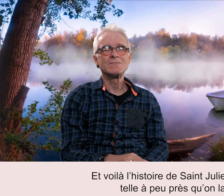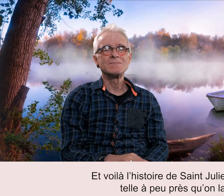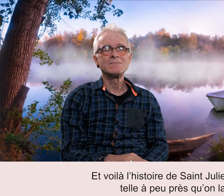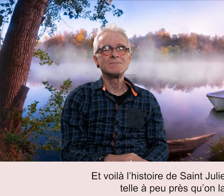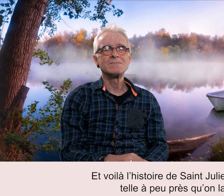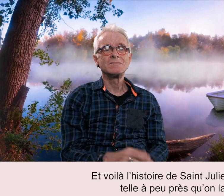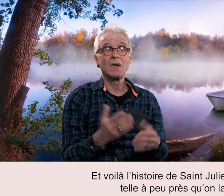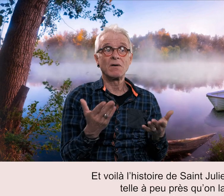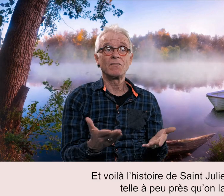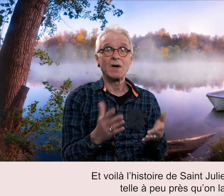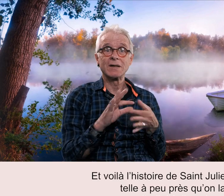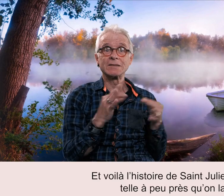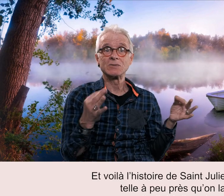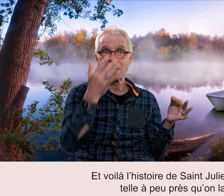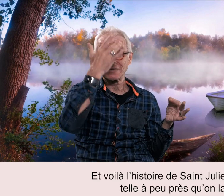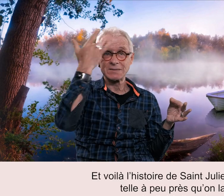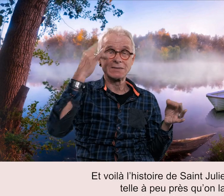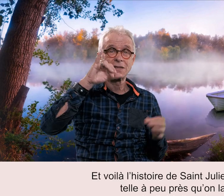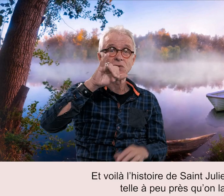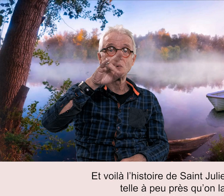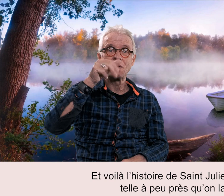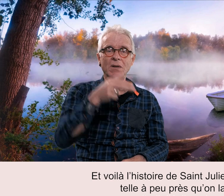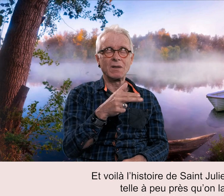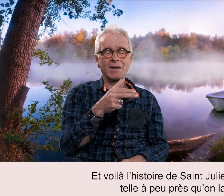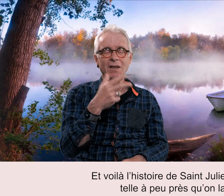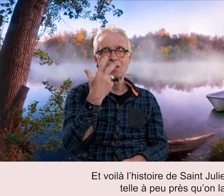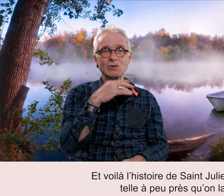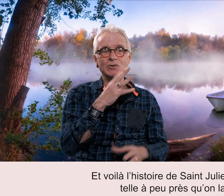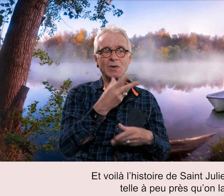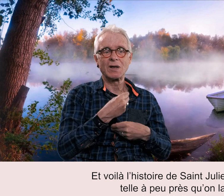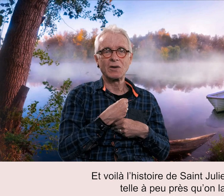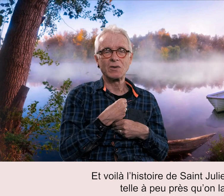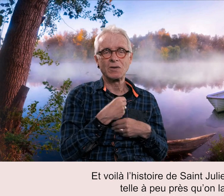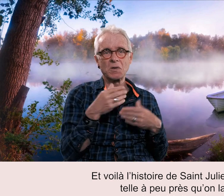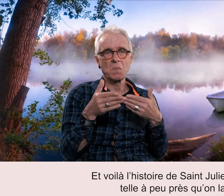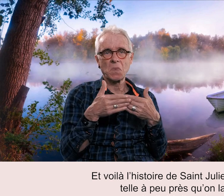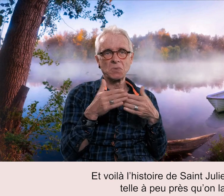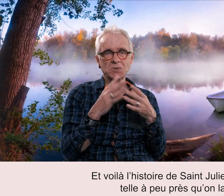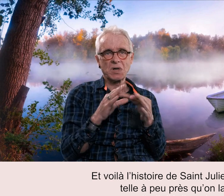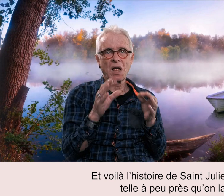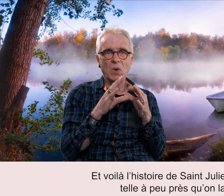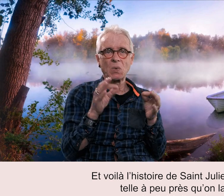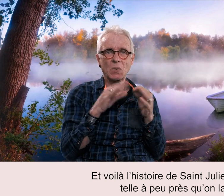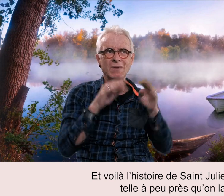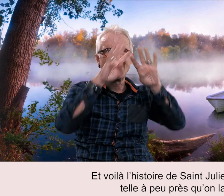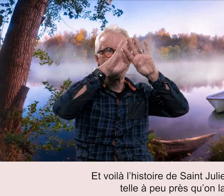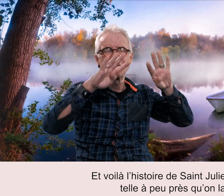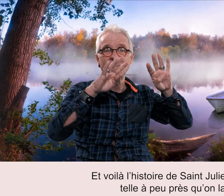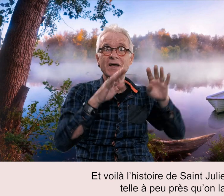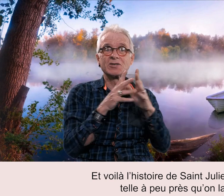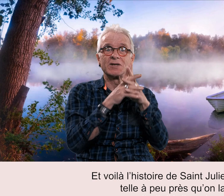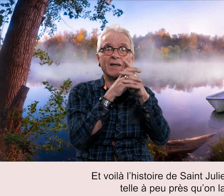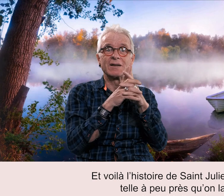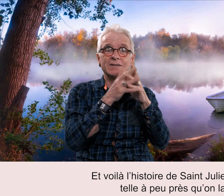Et voilà l'histoire de Saint Julien l'Hospitalier telle à peu près qu'on la trouve sur un vitrail d'église